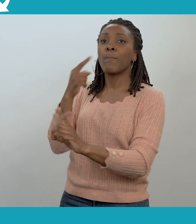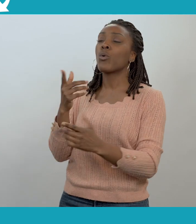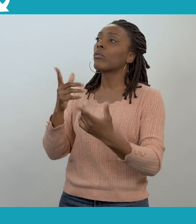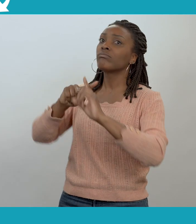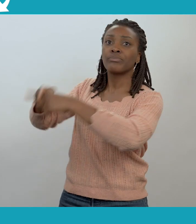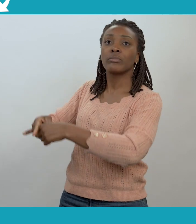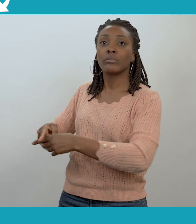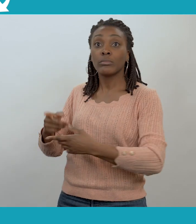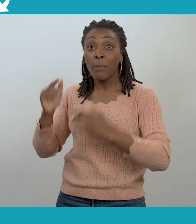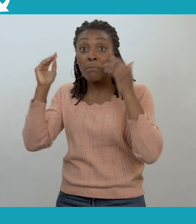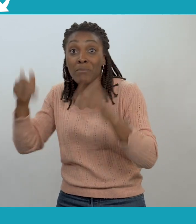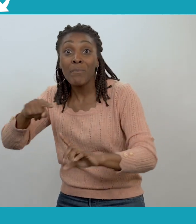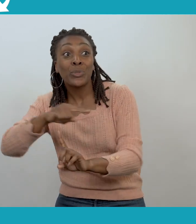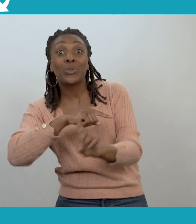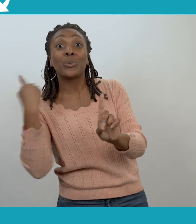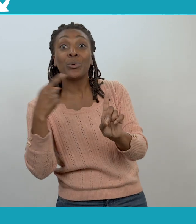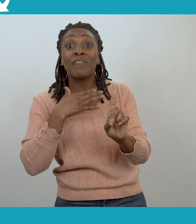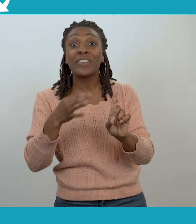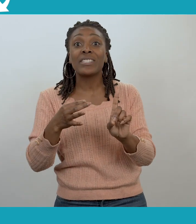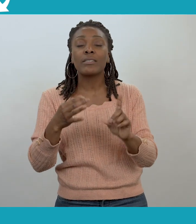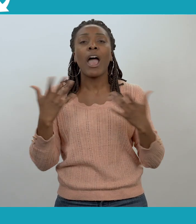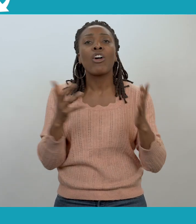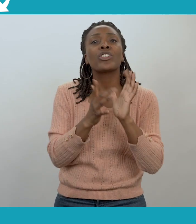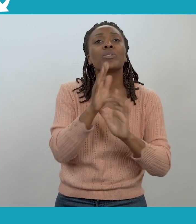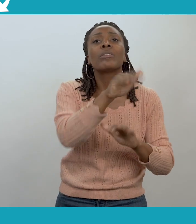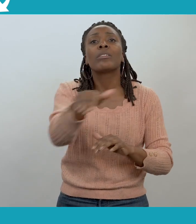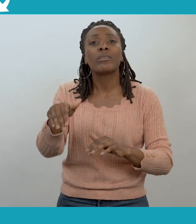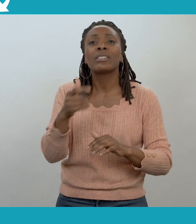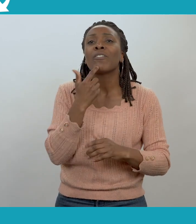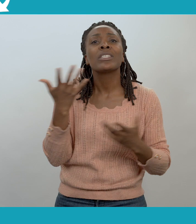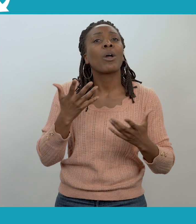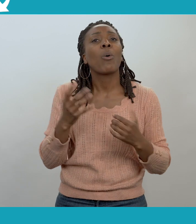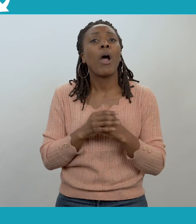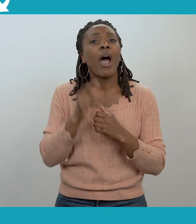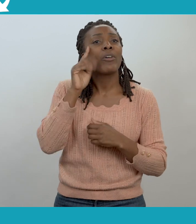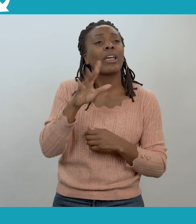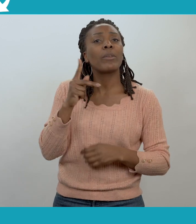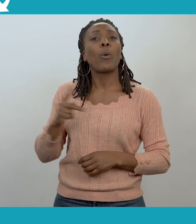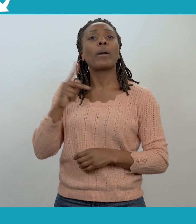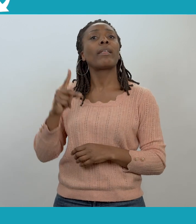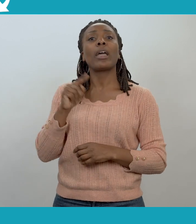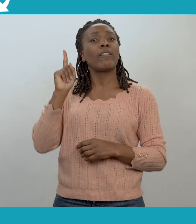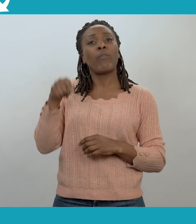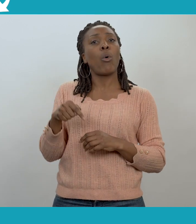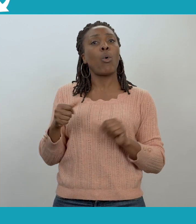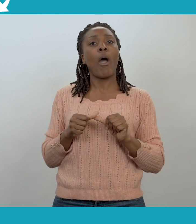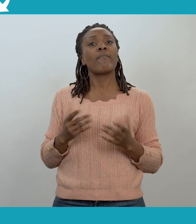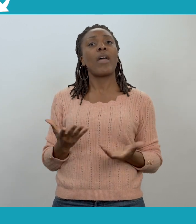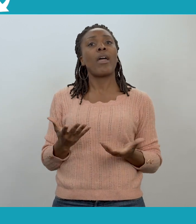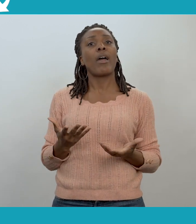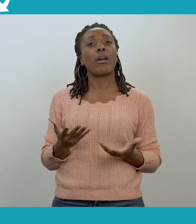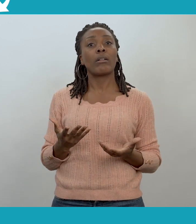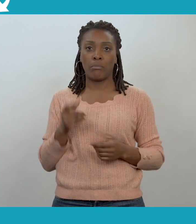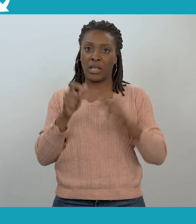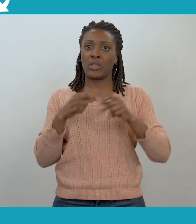aussi. Alors, Jésus demande à ceux qui l'entourent, que pensez-vous que ce propriétaire devrait faire? Ah, il